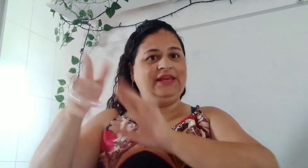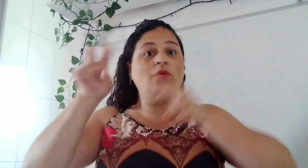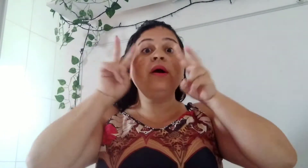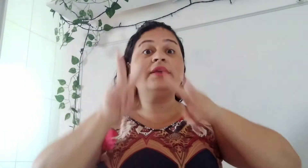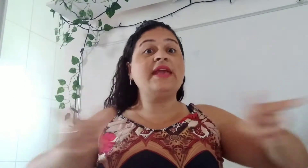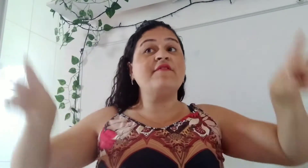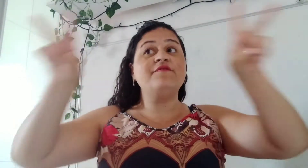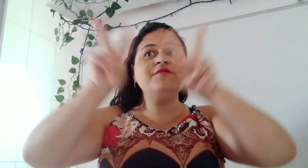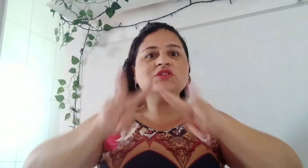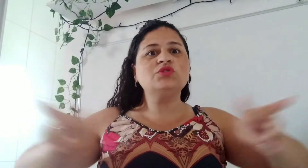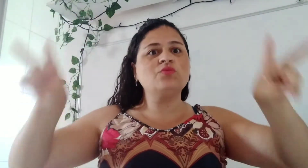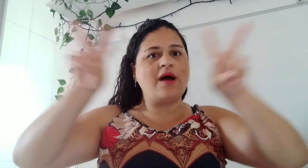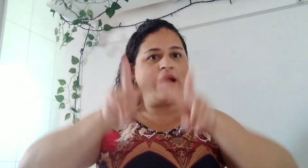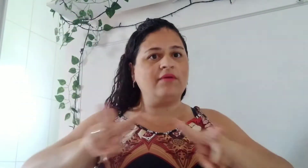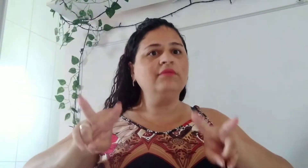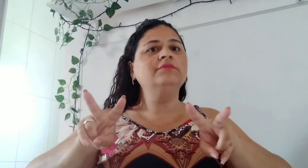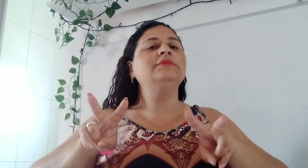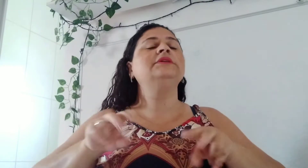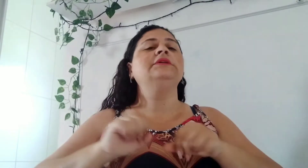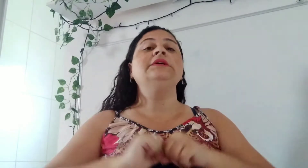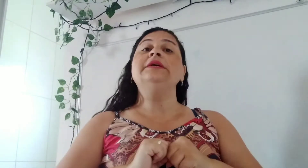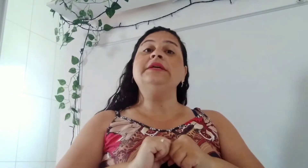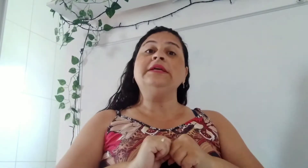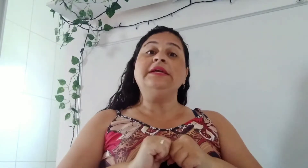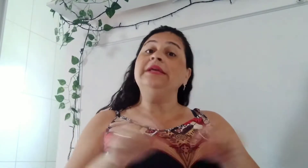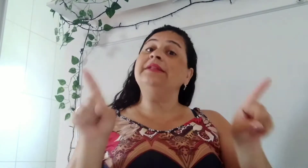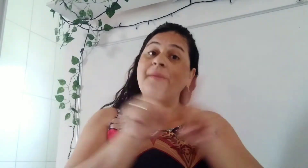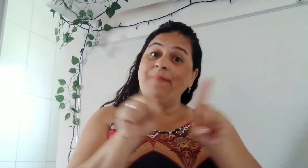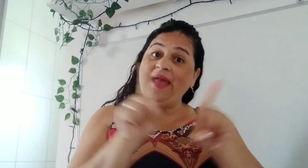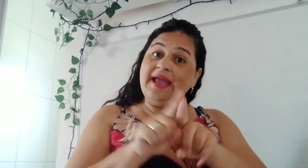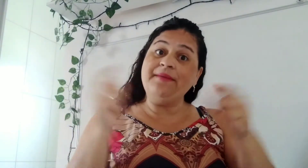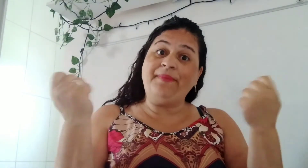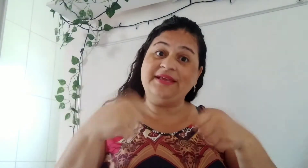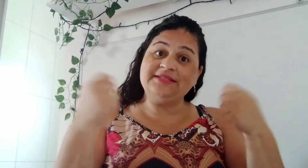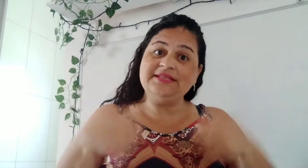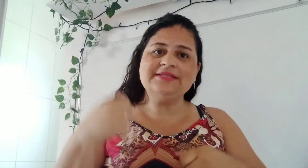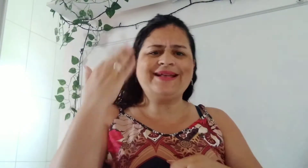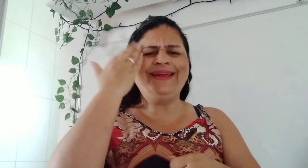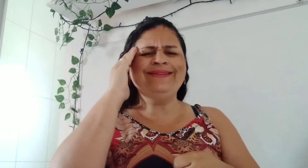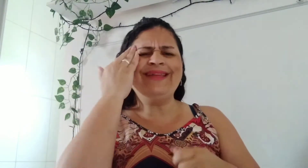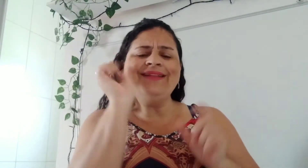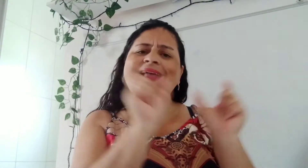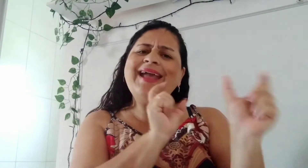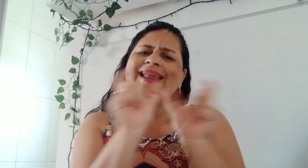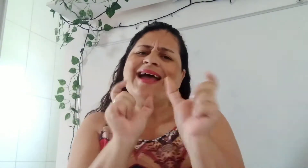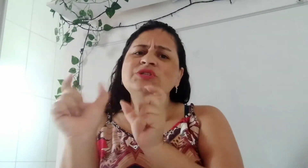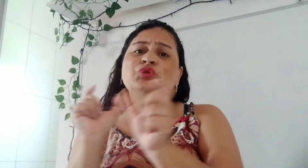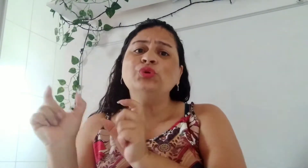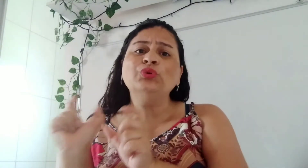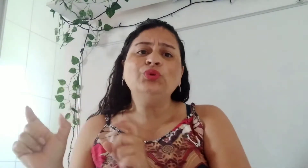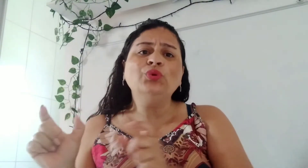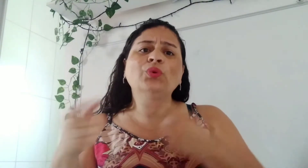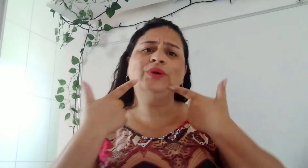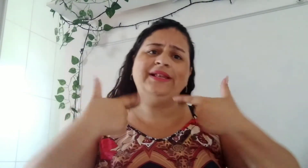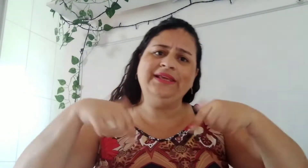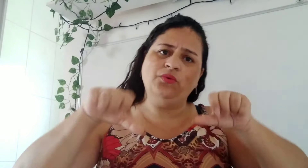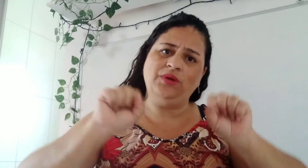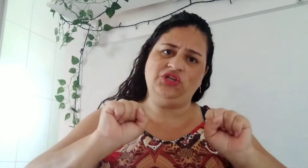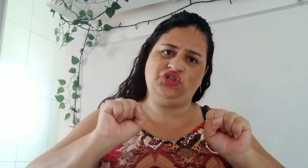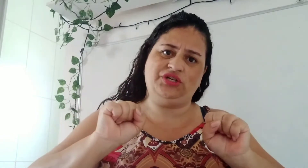língua que é visual, e também precisa entender a estrutura